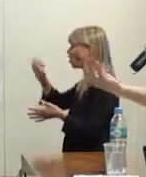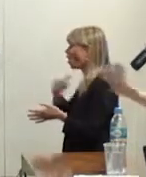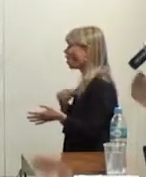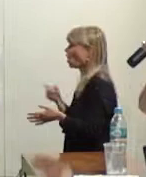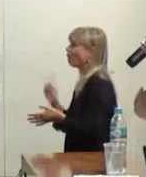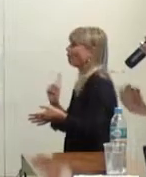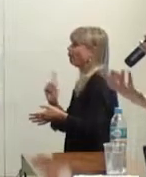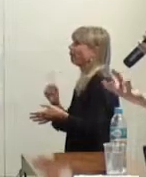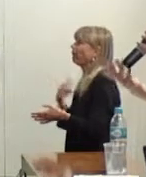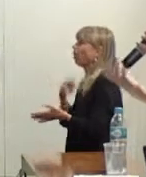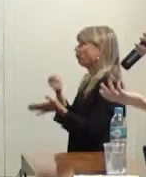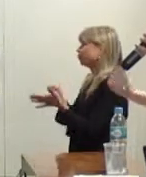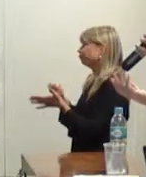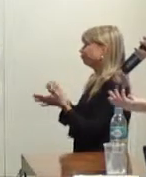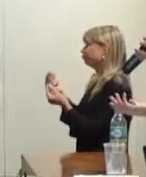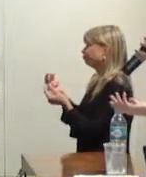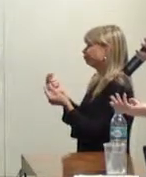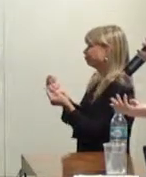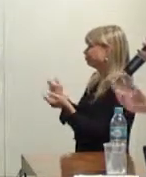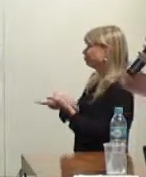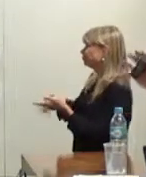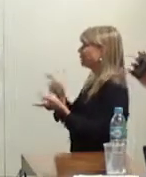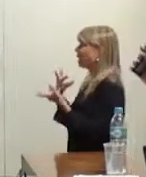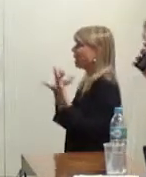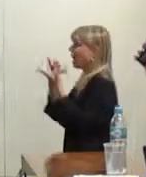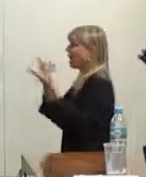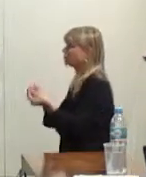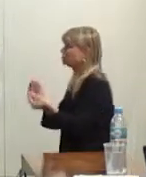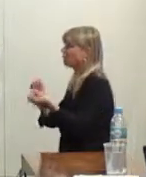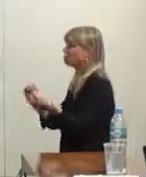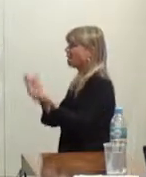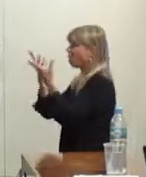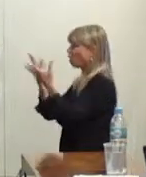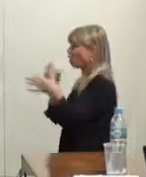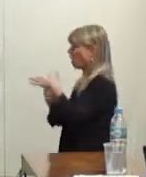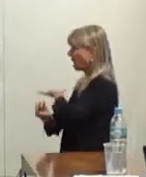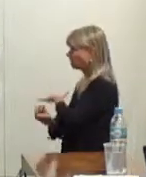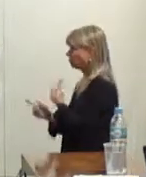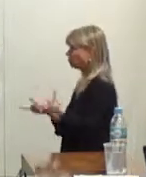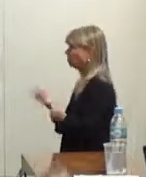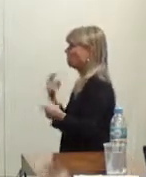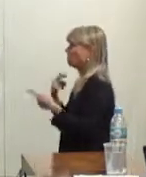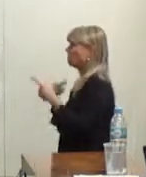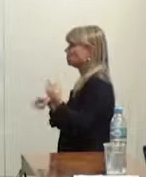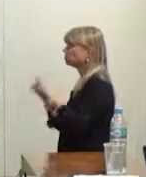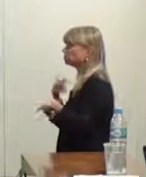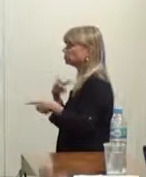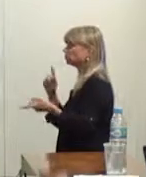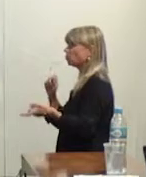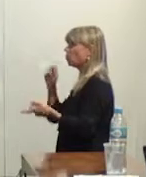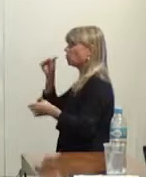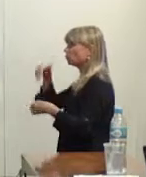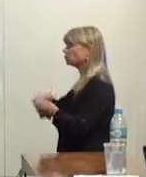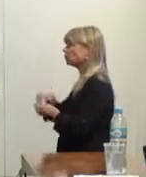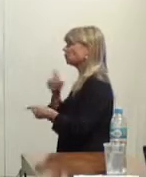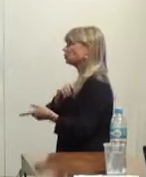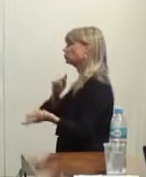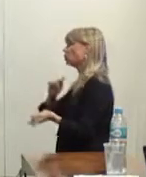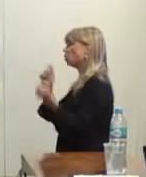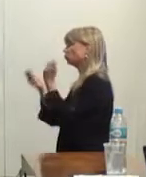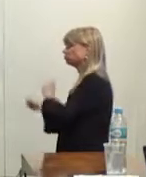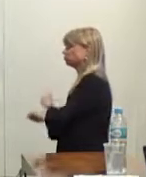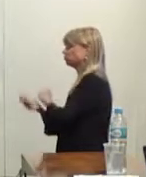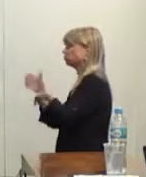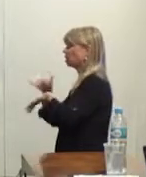lo que debería ser una adecuada prestación del servicio. Por eso, cuando se votó la transferencia del subte, nosotros